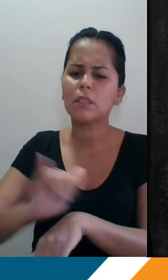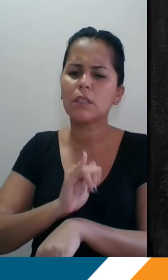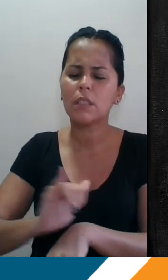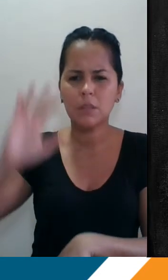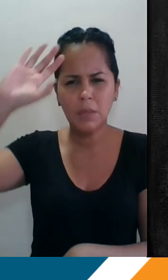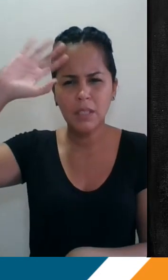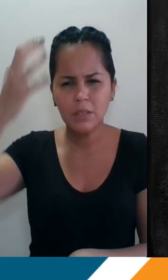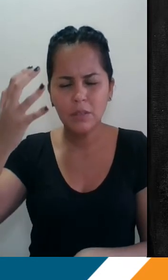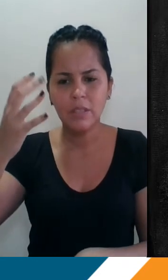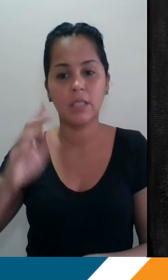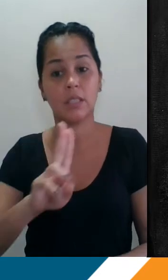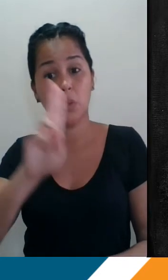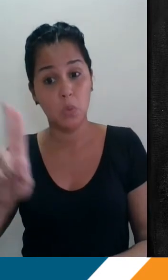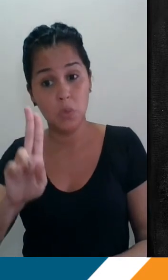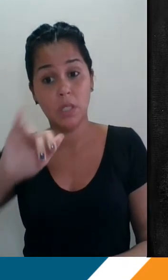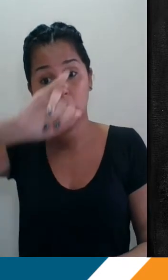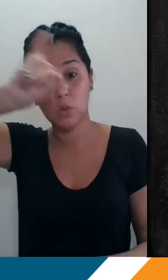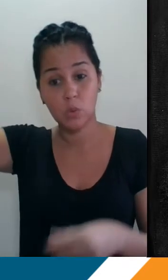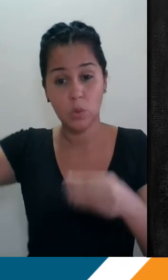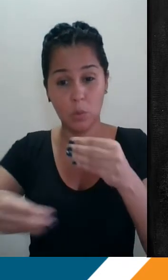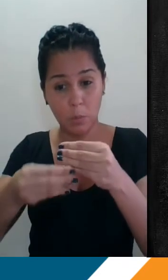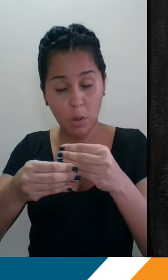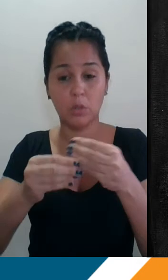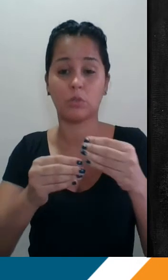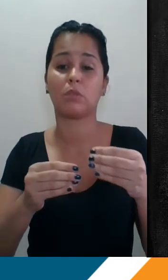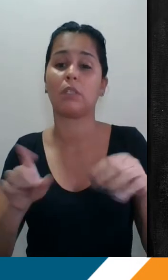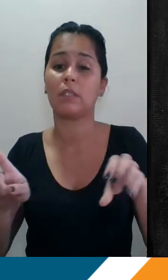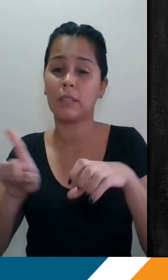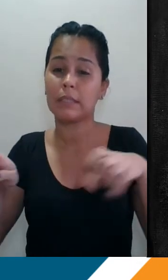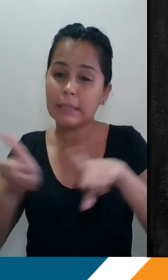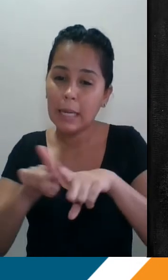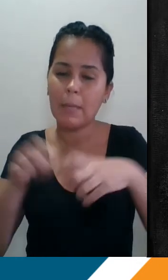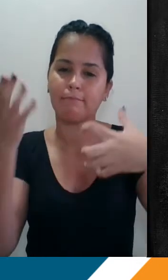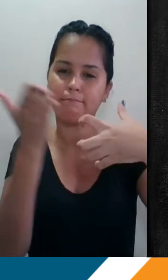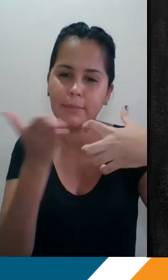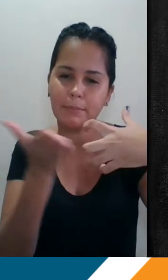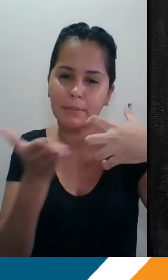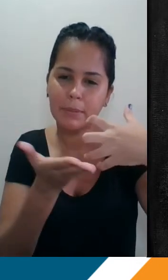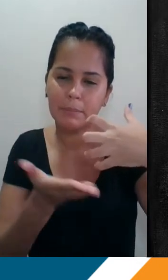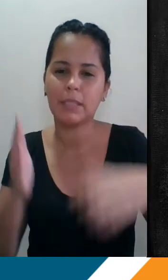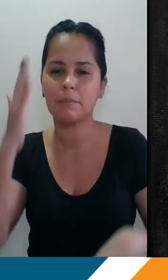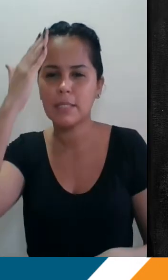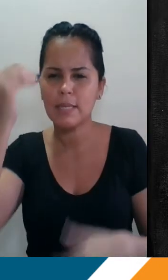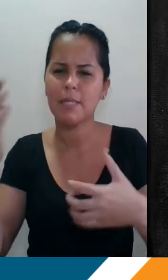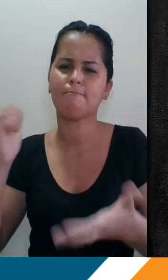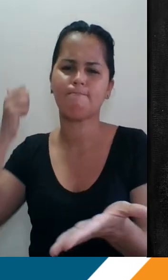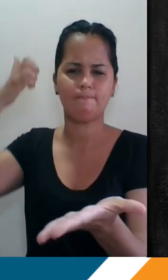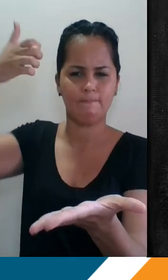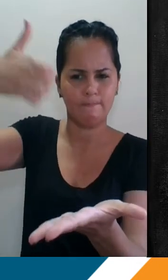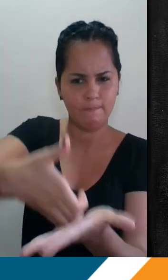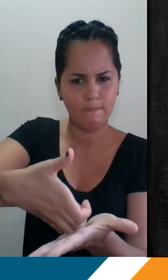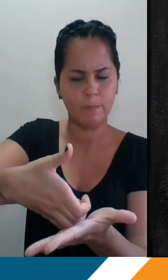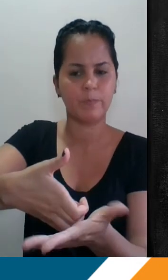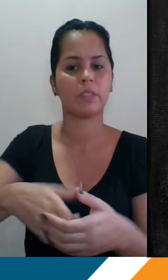juros compostos, com parcelas em juros compostos, o que nós vamos fazer? Se eu quero calcular o valor à vista, eu vou pegar cada